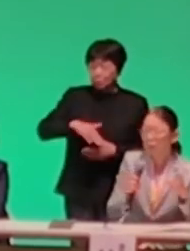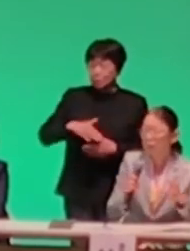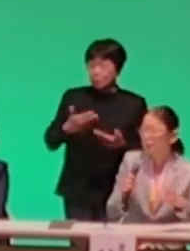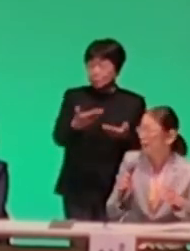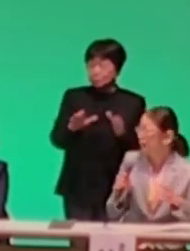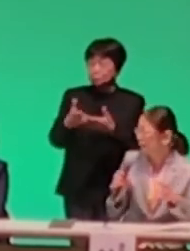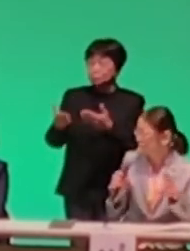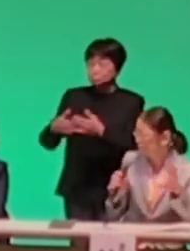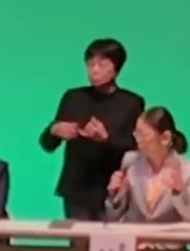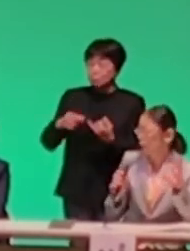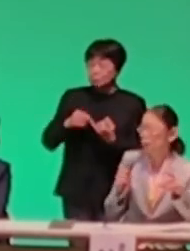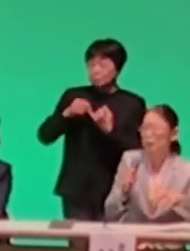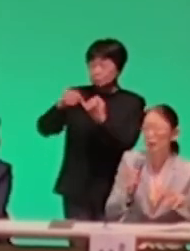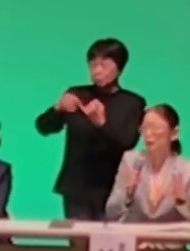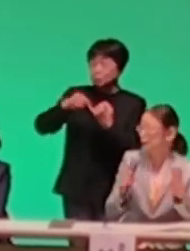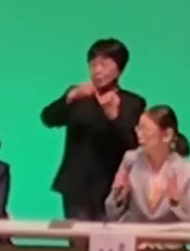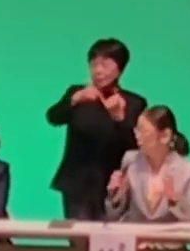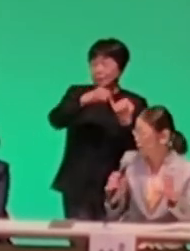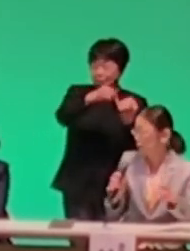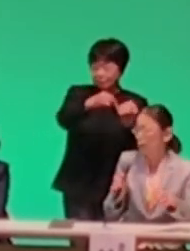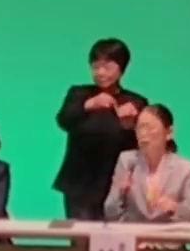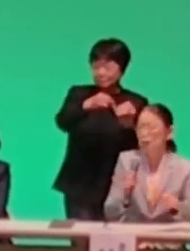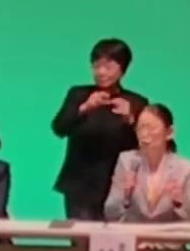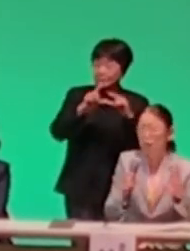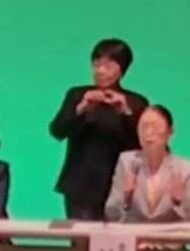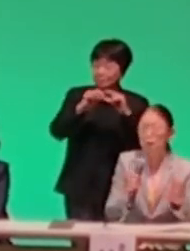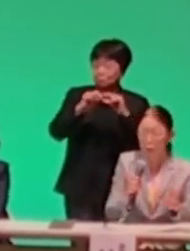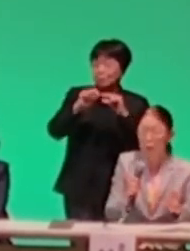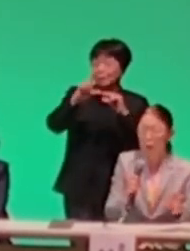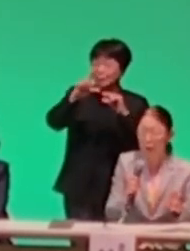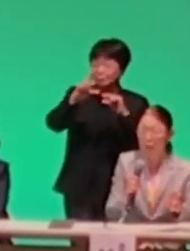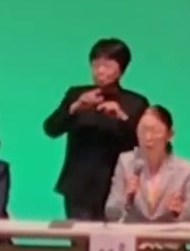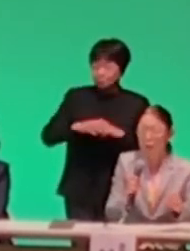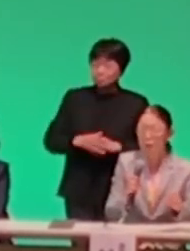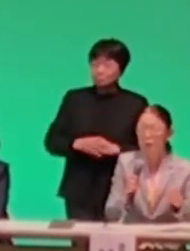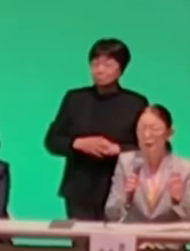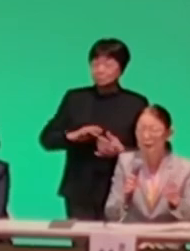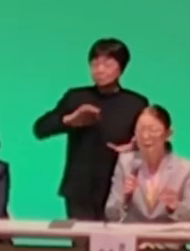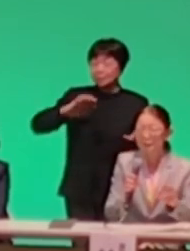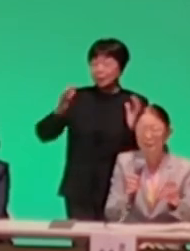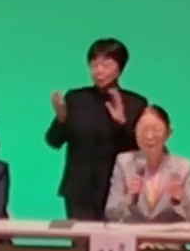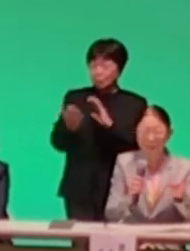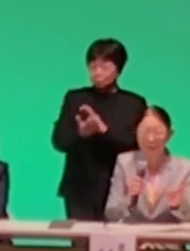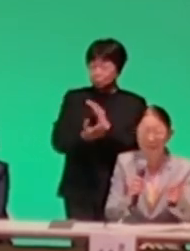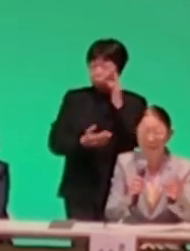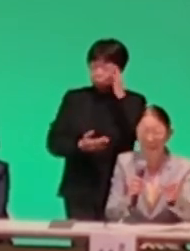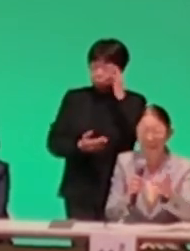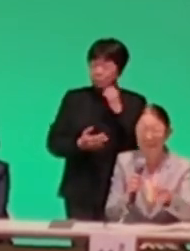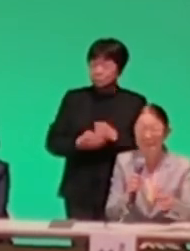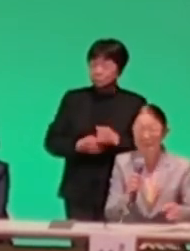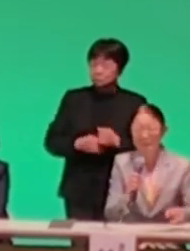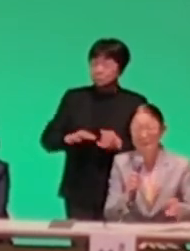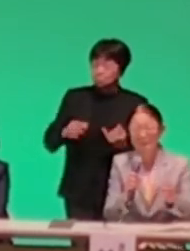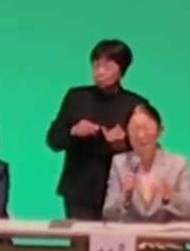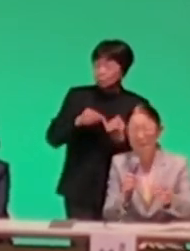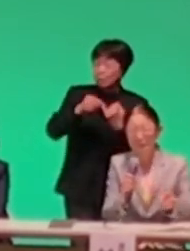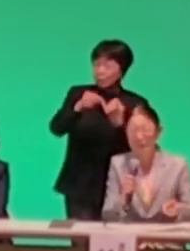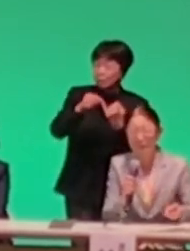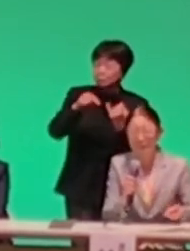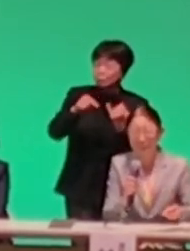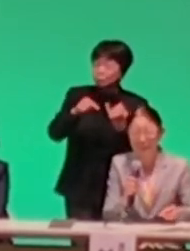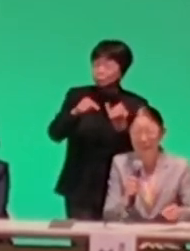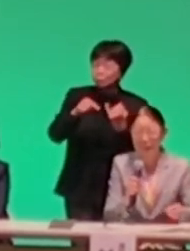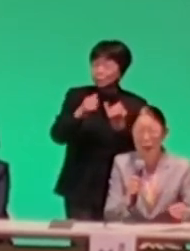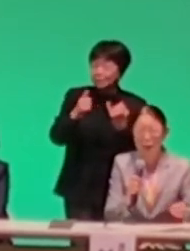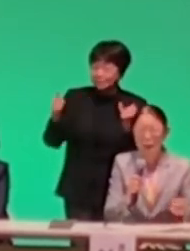でこの軍団がちゃんと上がってくればものすごく変わる。その代わりその人たちがさっき知事がおっし